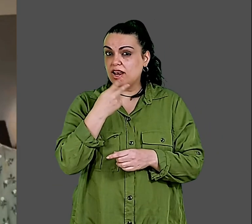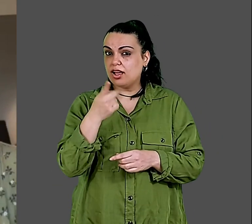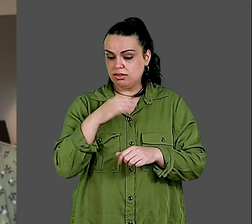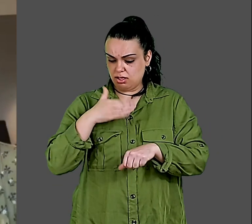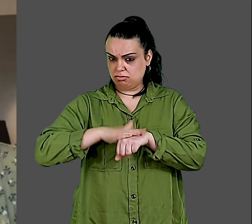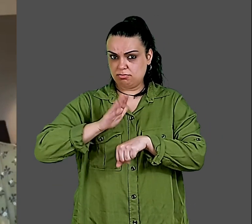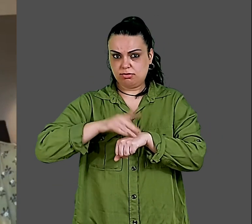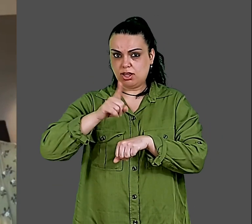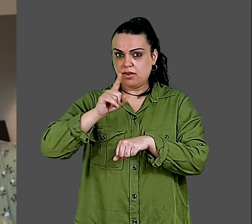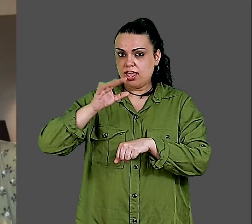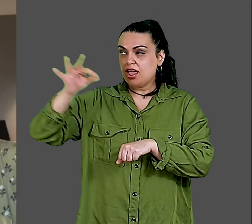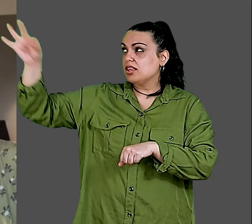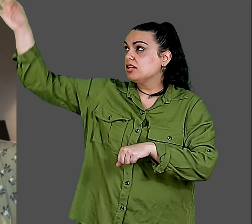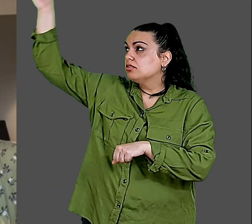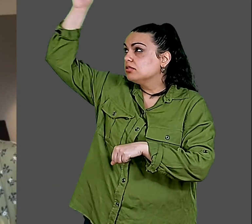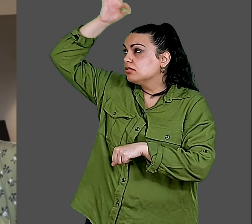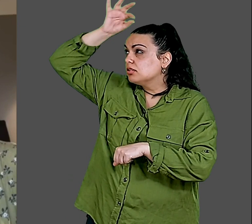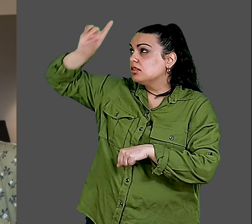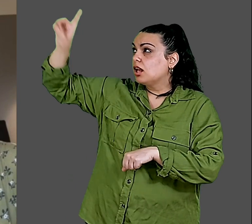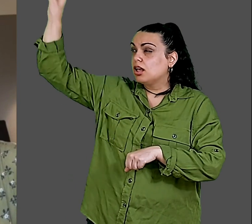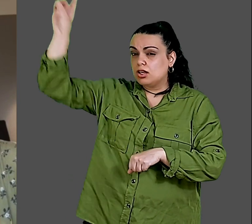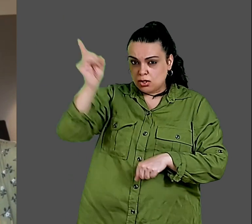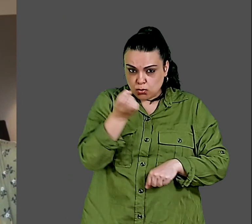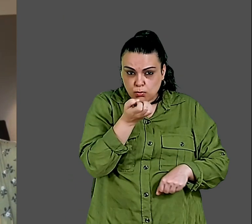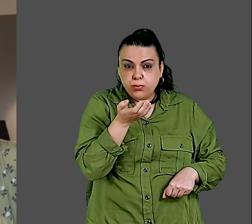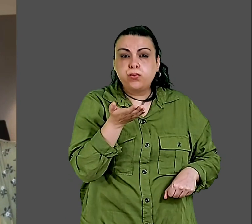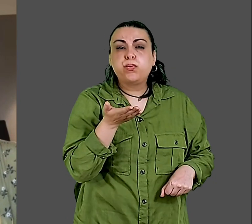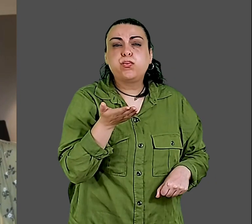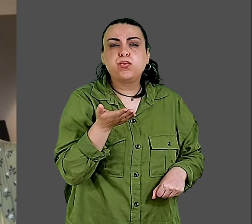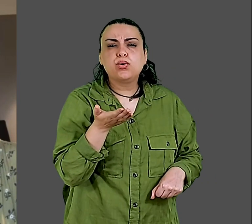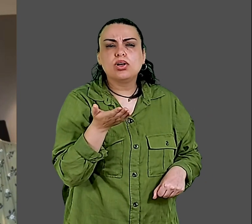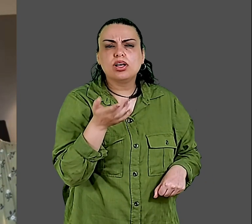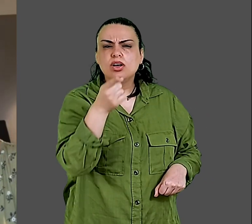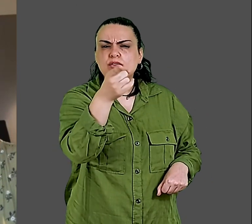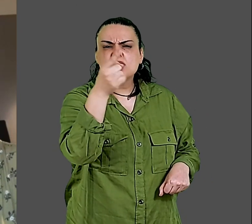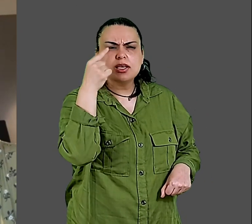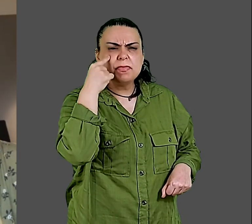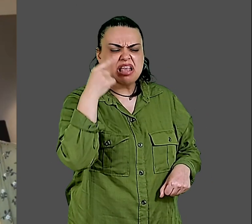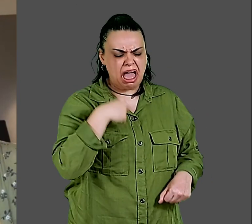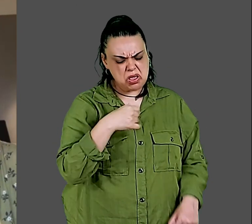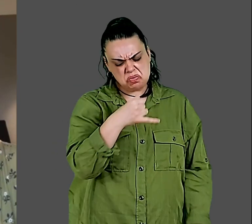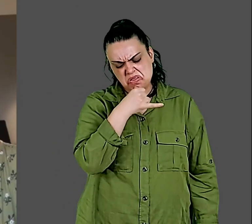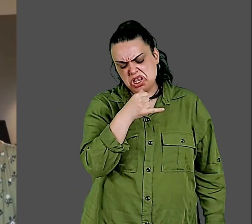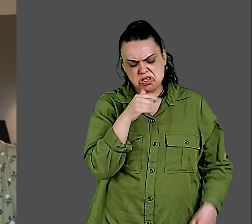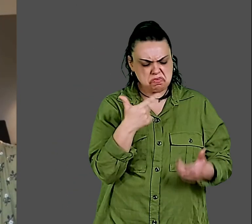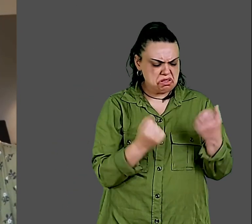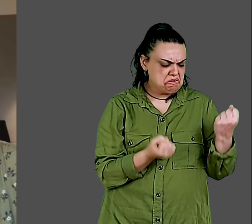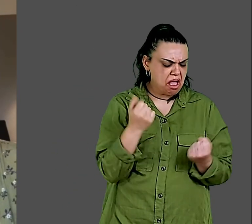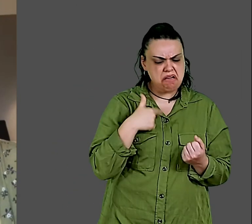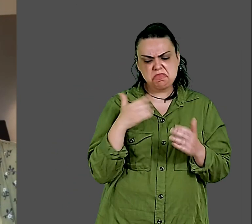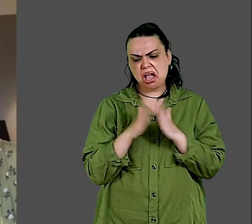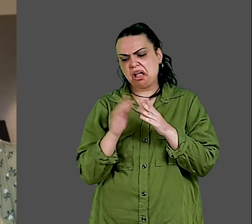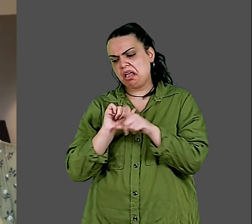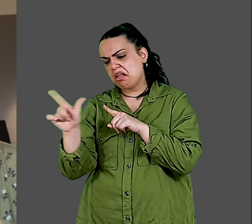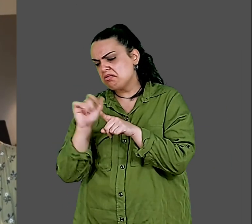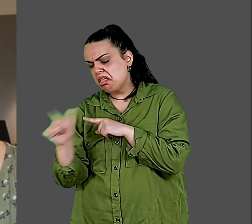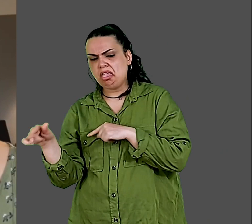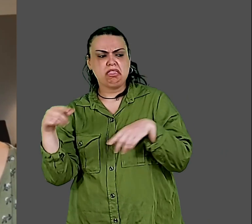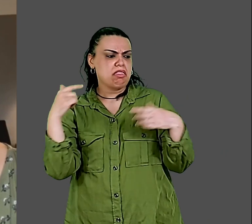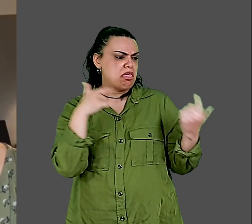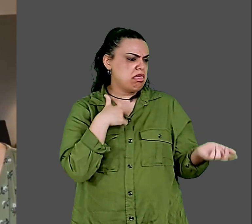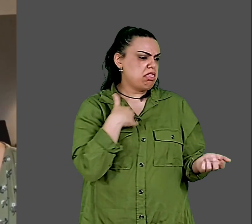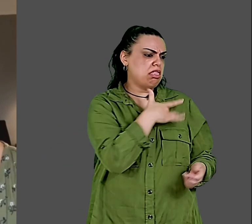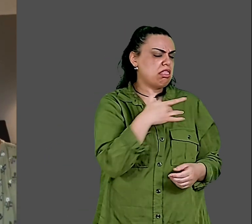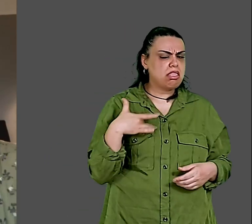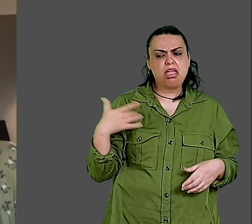de Deus. Você pensa assim: eu tô triste porque eu moro de aluguel, eu tô triste porque eu não tenho carro, eu tô triste porque eu não tenho